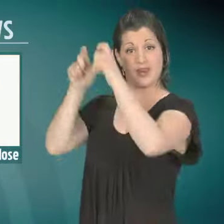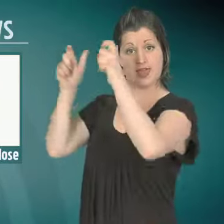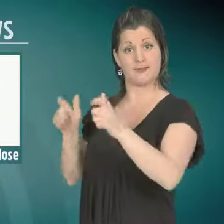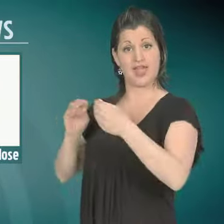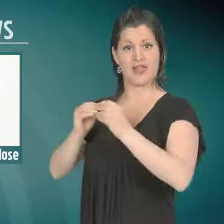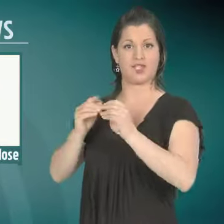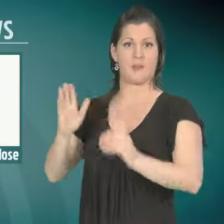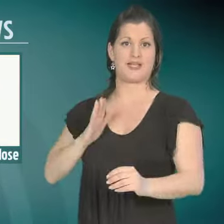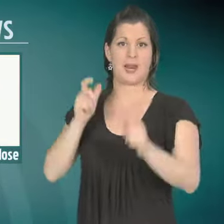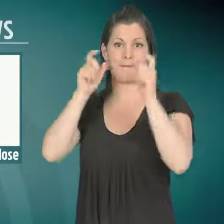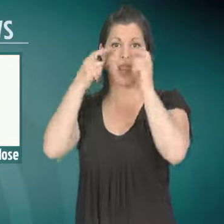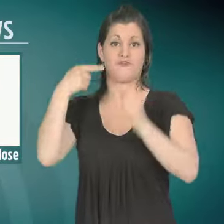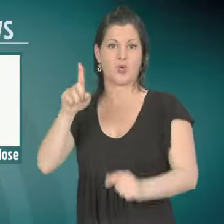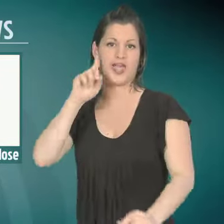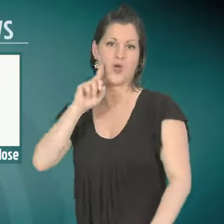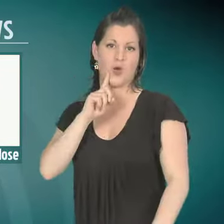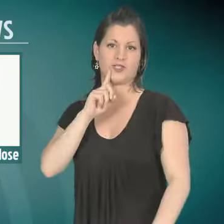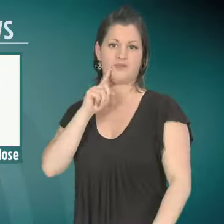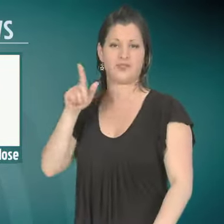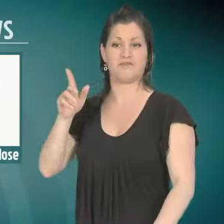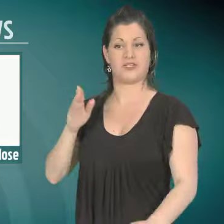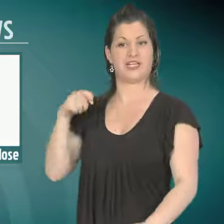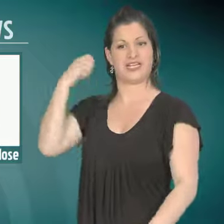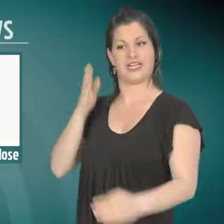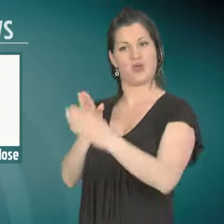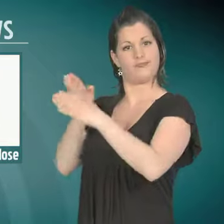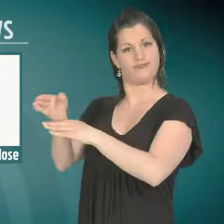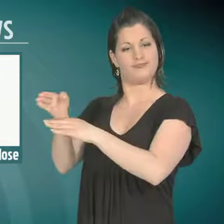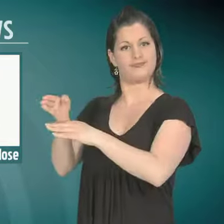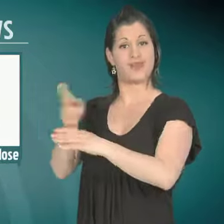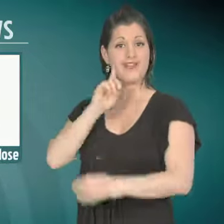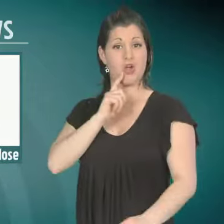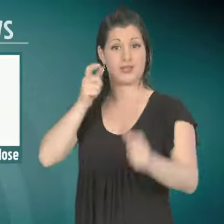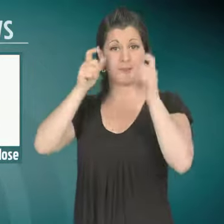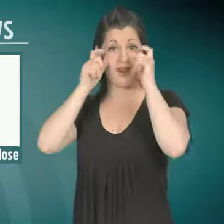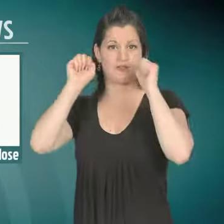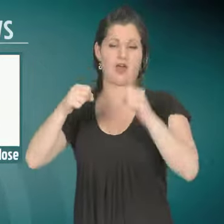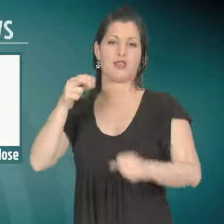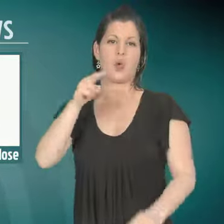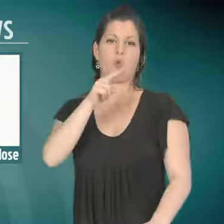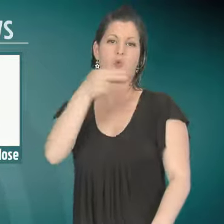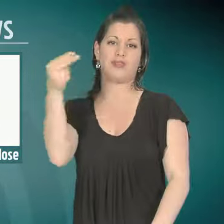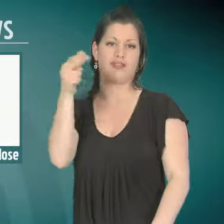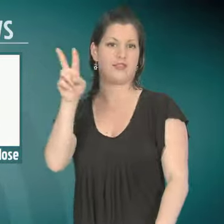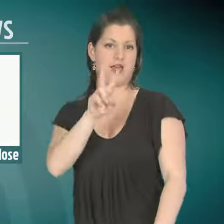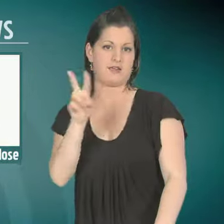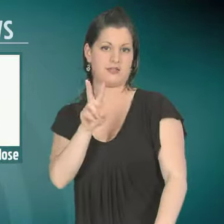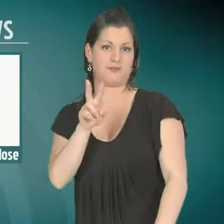Wiener Unternehmen hat nun eine spezielle Brille für Gehörlose entwickelt, damit können sie im Kino den Film untertitelt